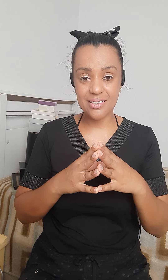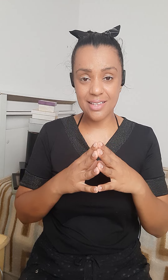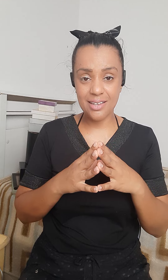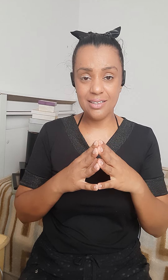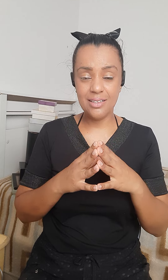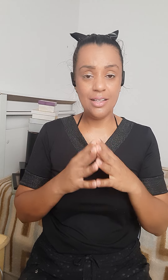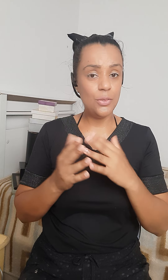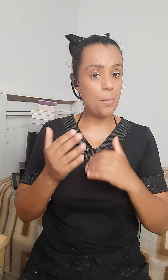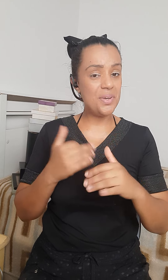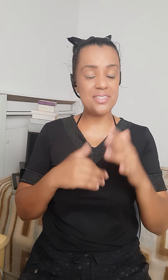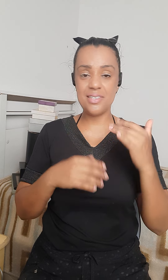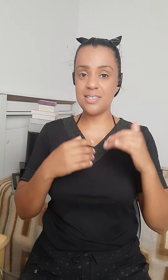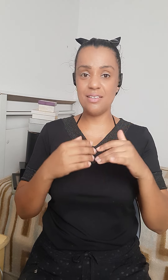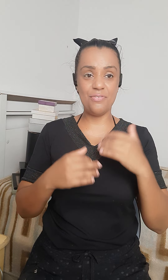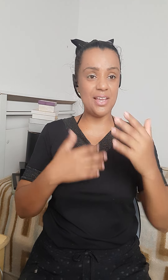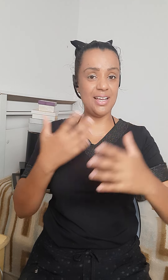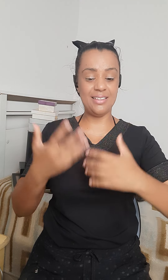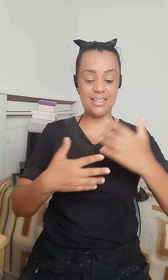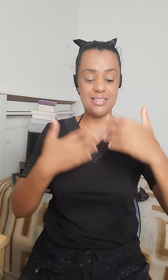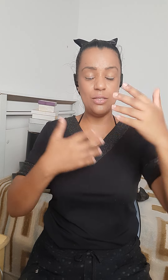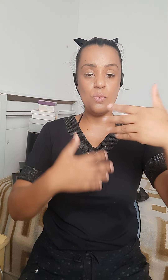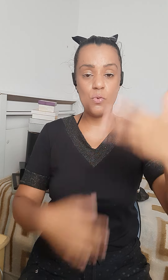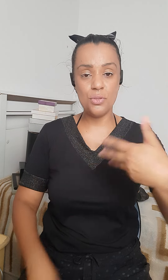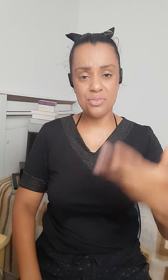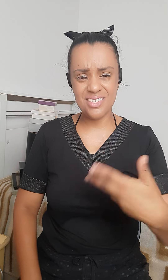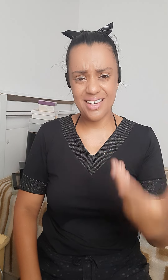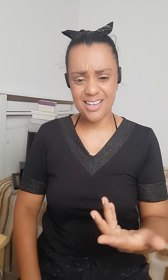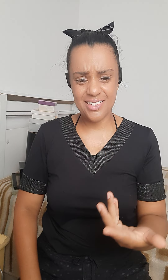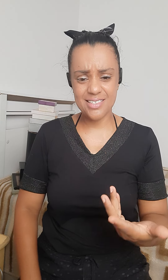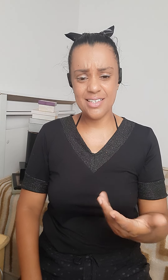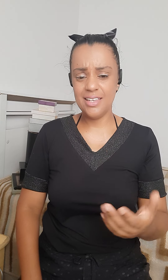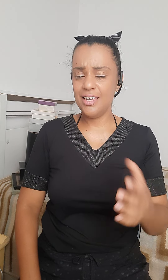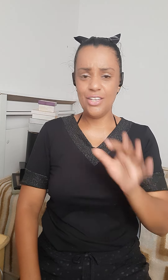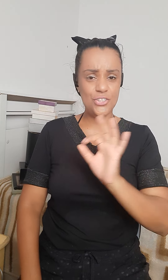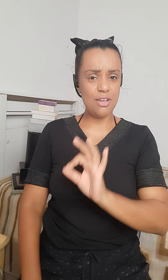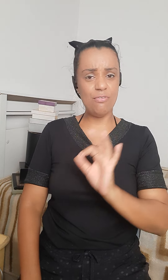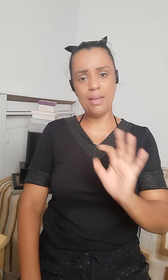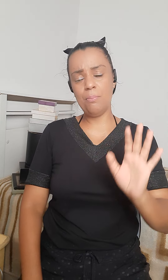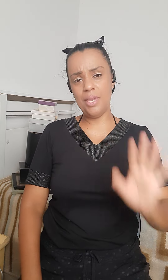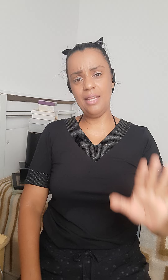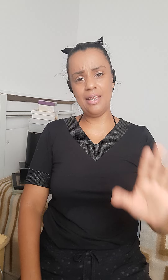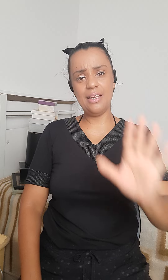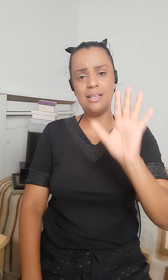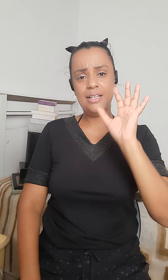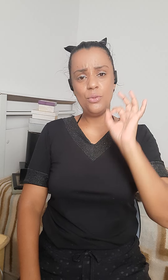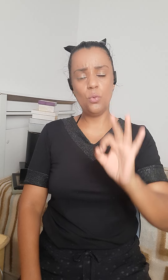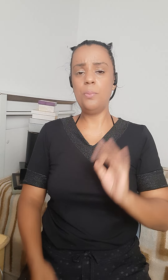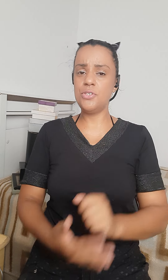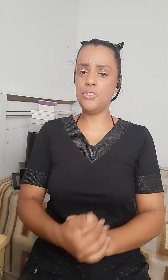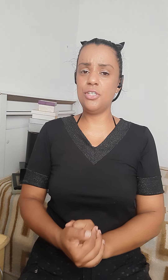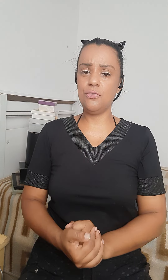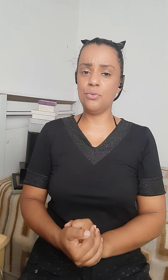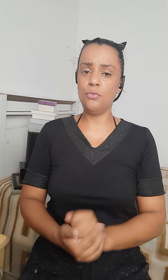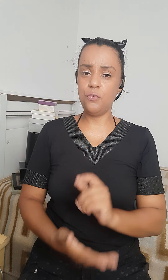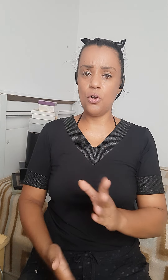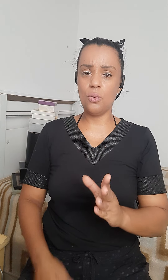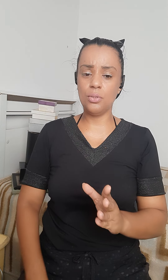tá? Não precisa ficar trazendo muitos sinais. Já vai bem lá no objetivo, no foco, tá